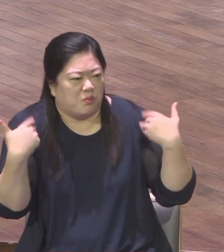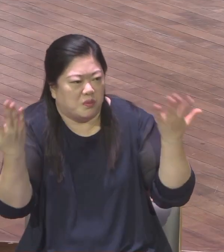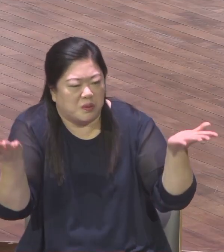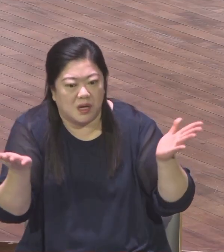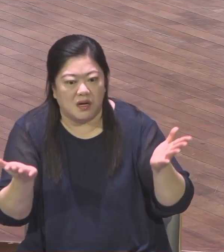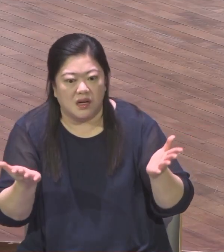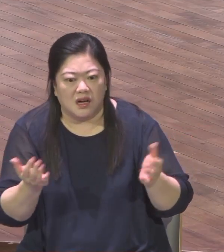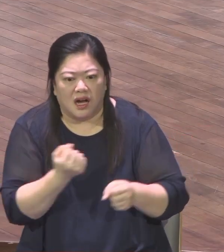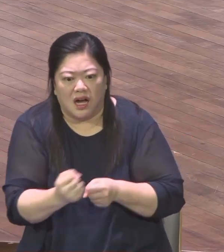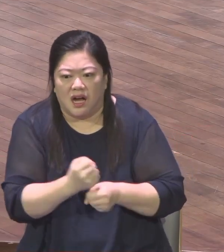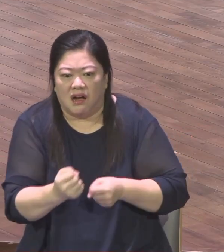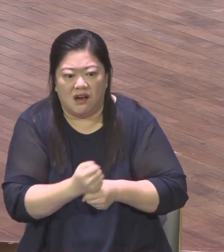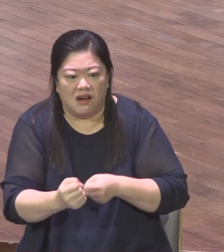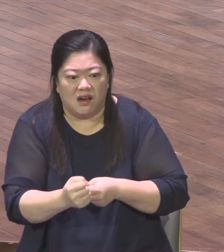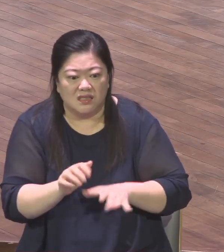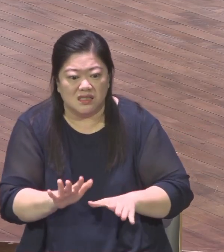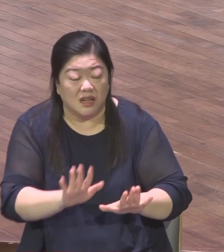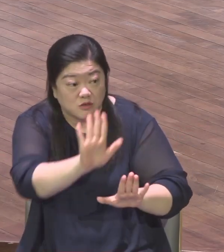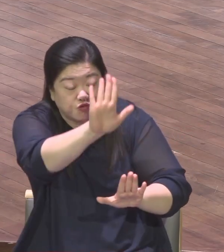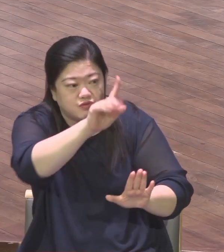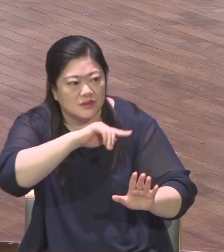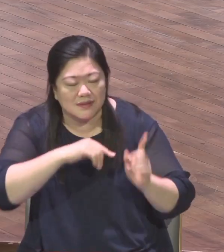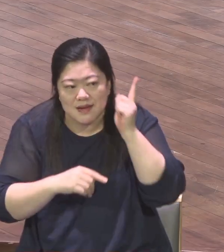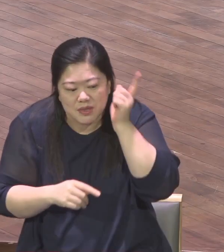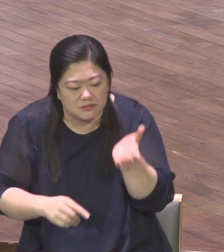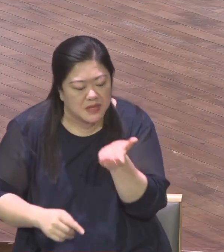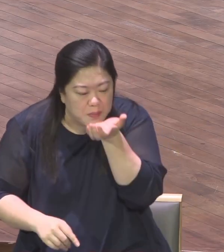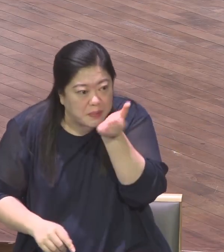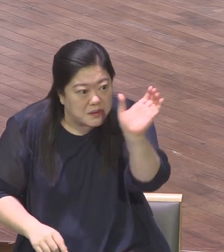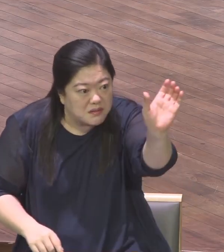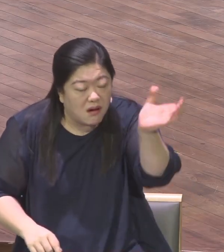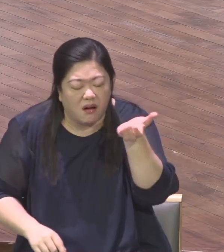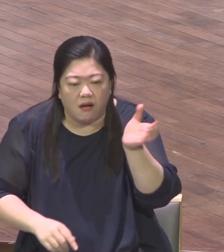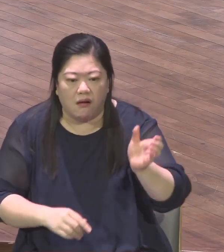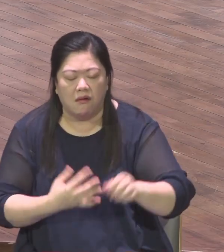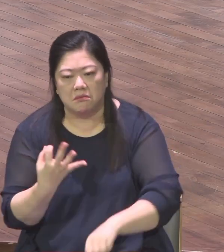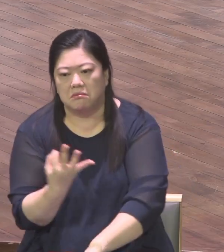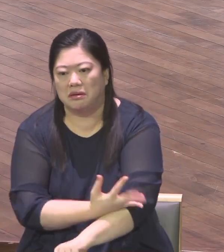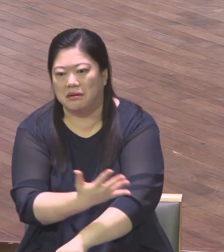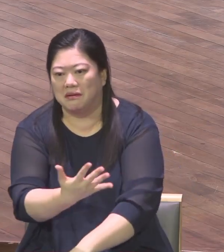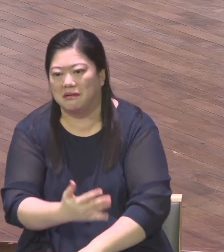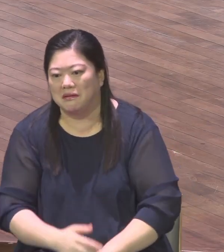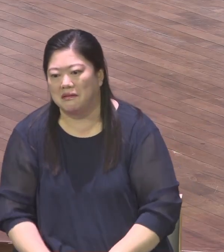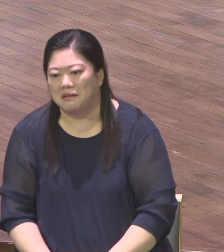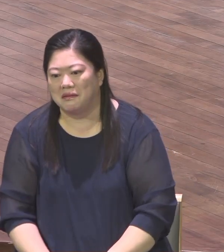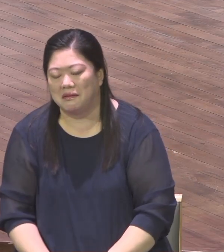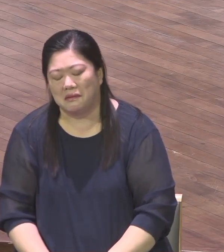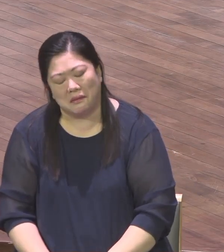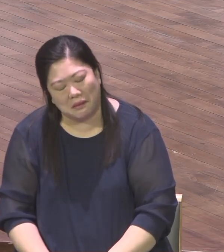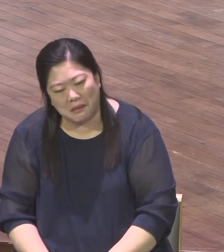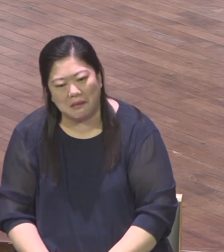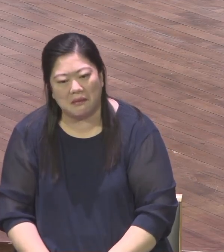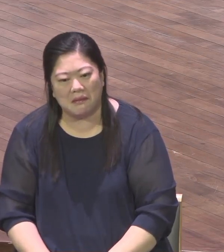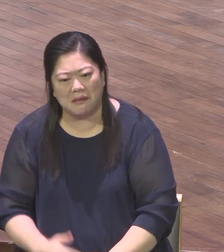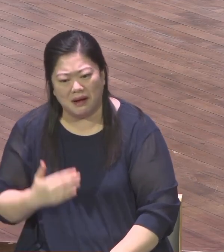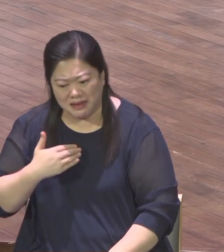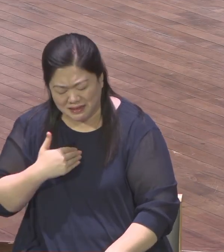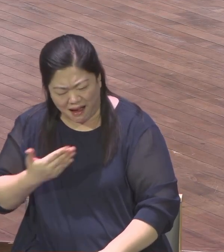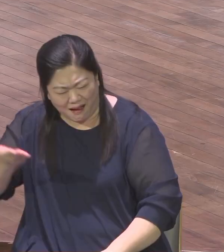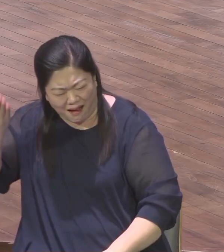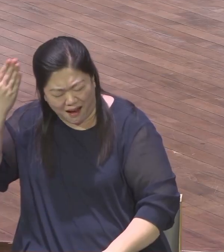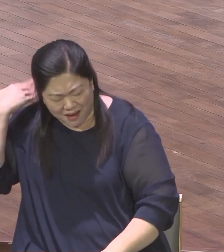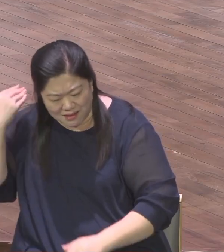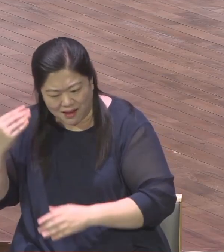또 말해줬죠. 얼마나 살기 좋은 시대인지 몰라요. 참으로 시대가 많이